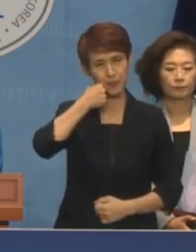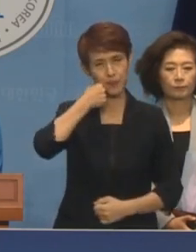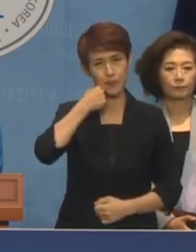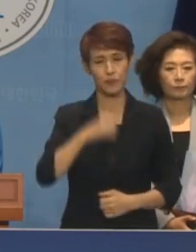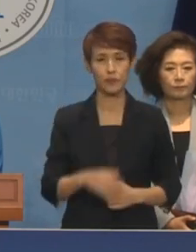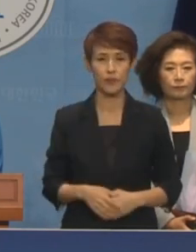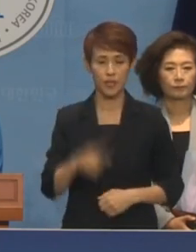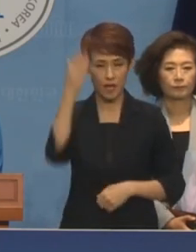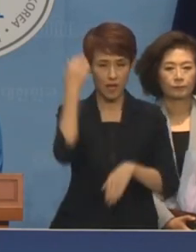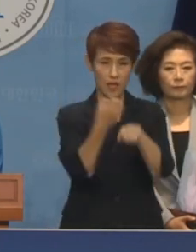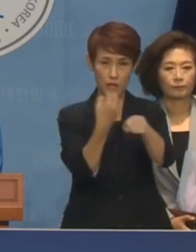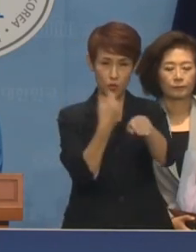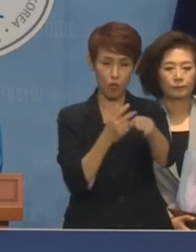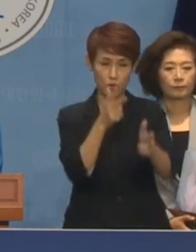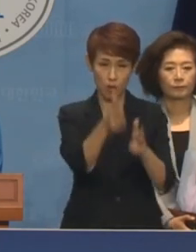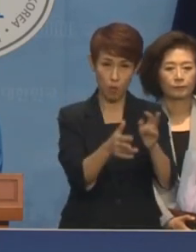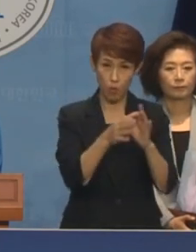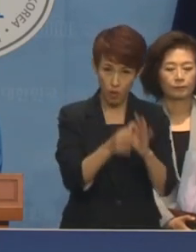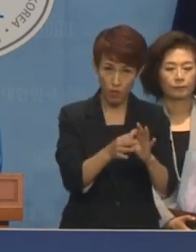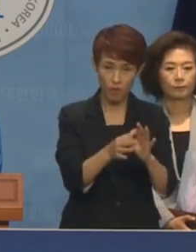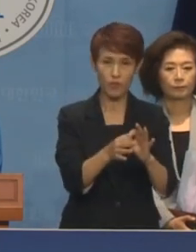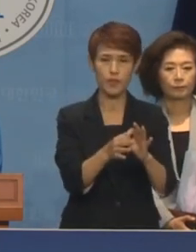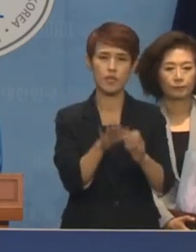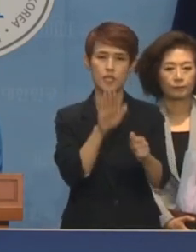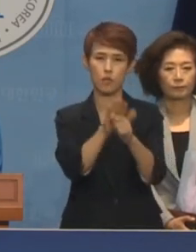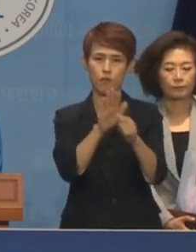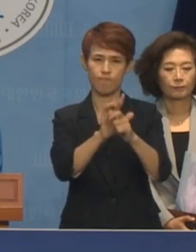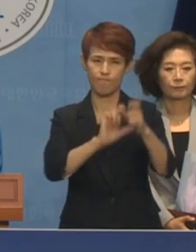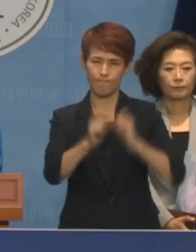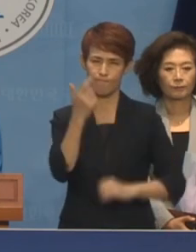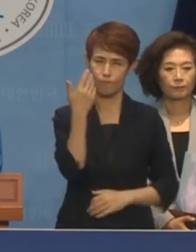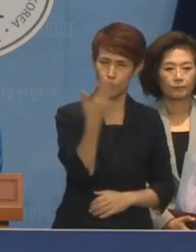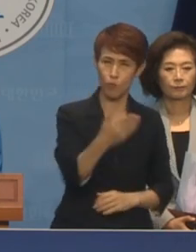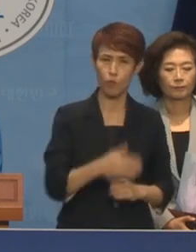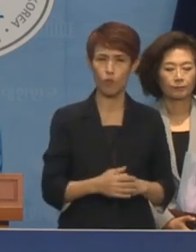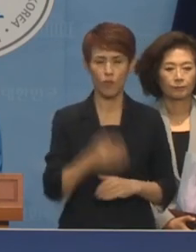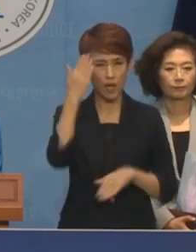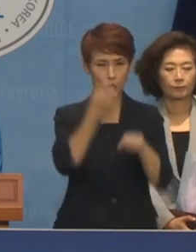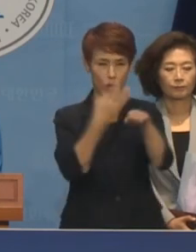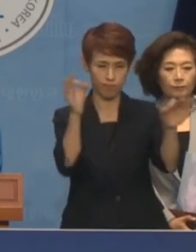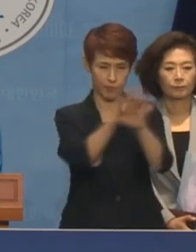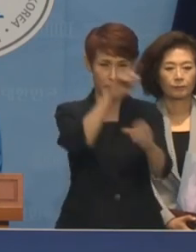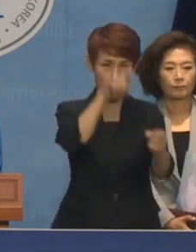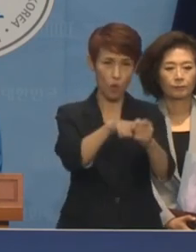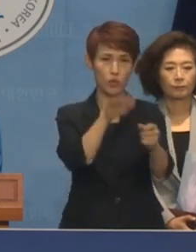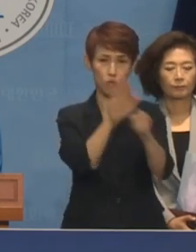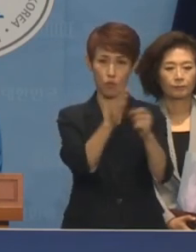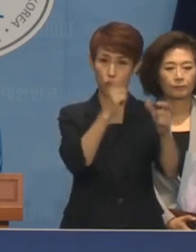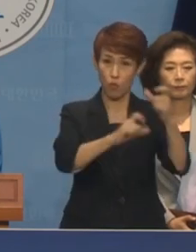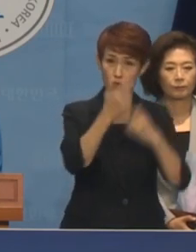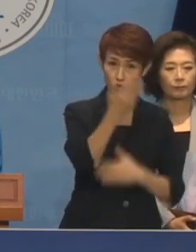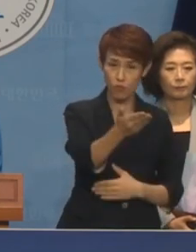따라서 탄소중립 산업에 대한 지원을 강화해서 기업의 투자를 촉진하고 기후위기에 효율적으로